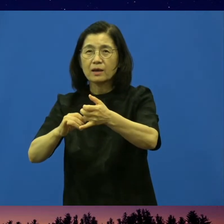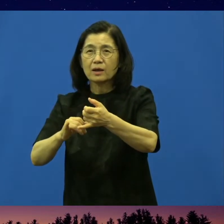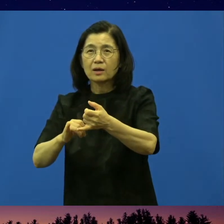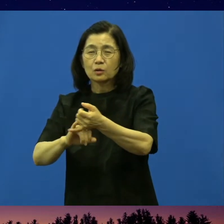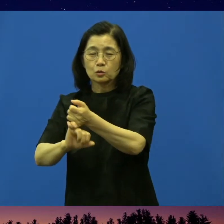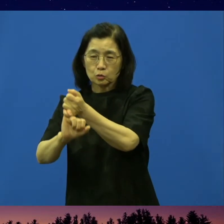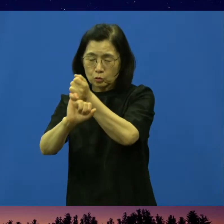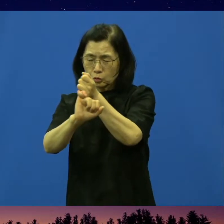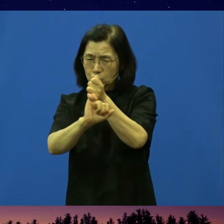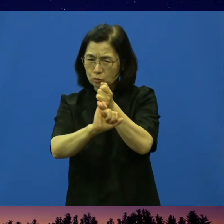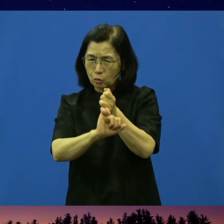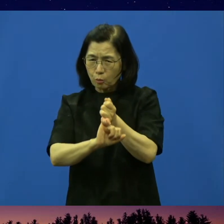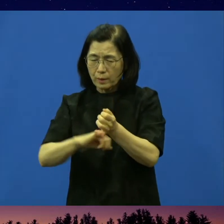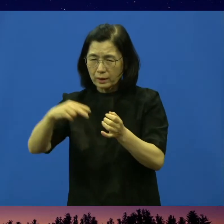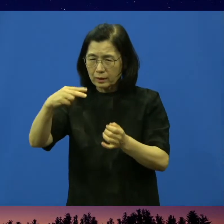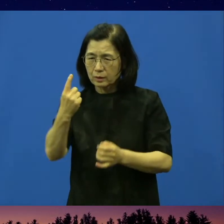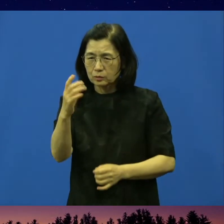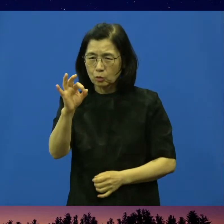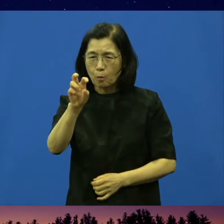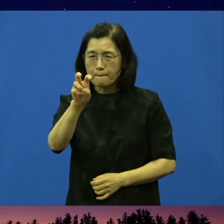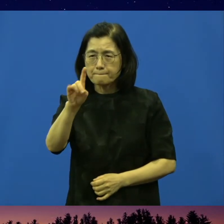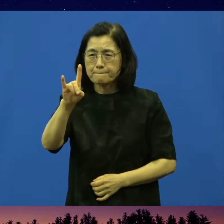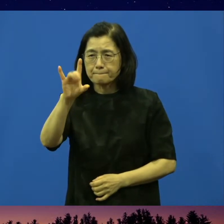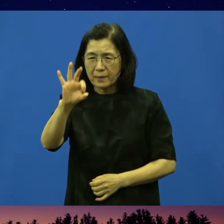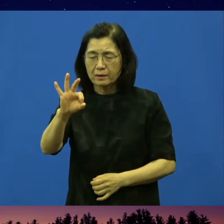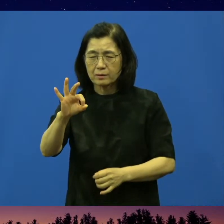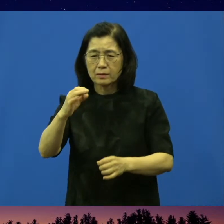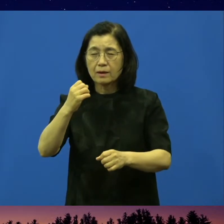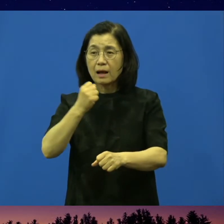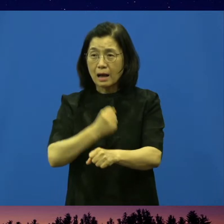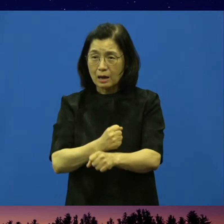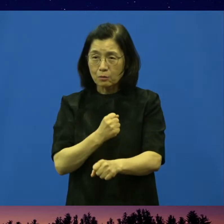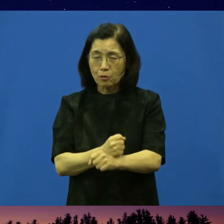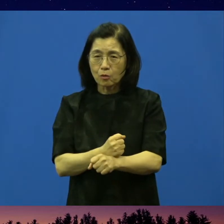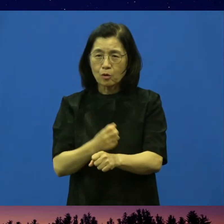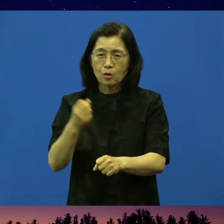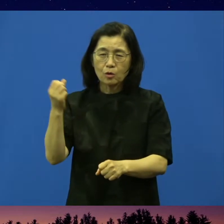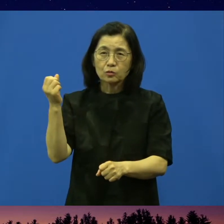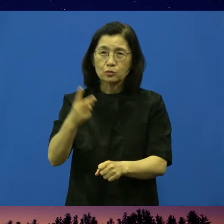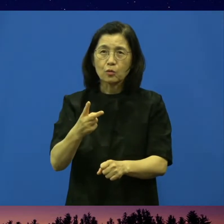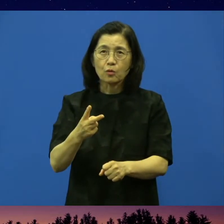또 뭘 해요? 정략적인 결혼을 해요.